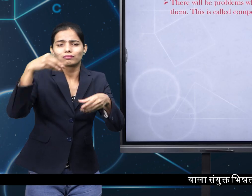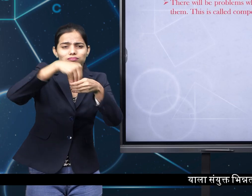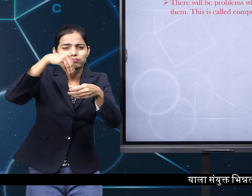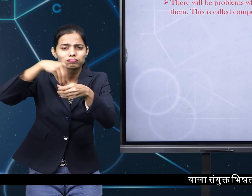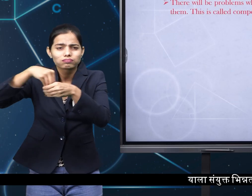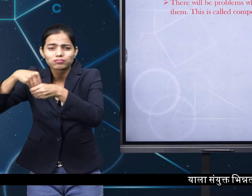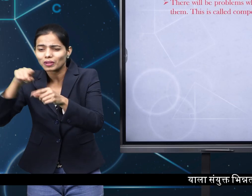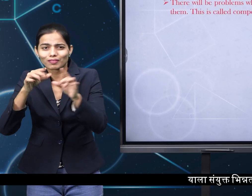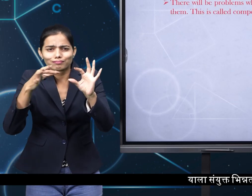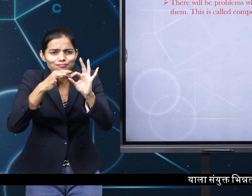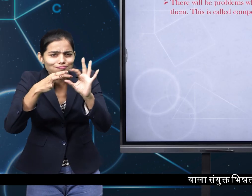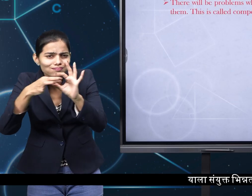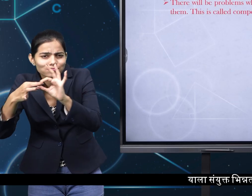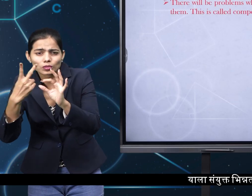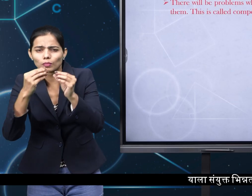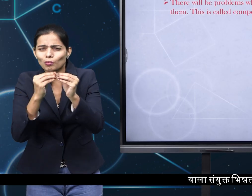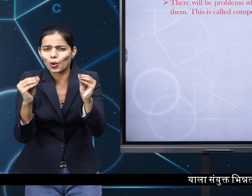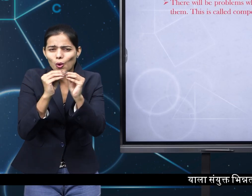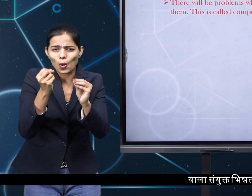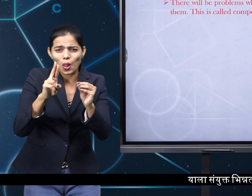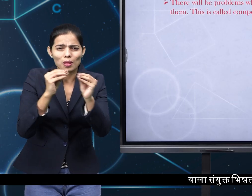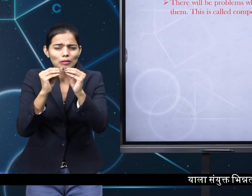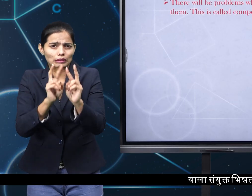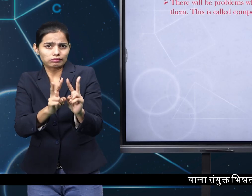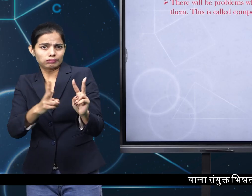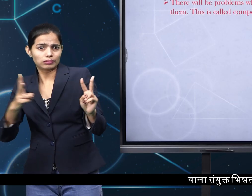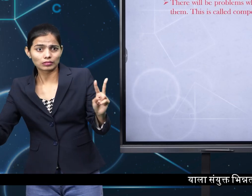याला संयुक्त भिन्नत म्हणतात.